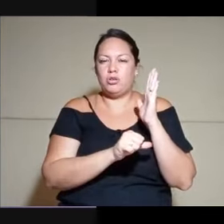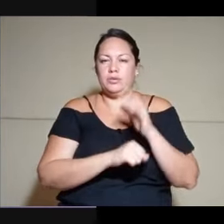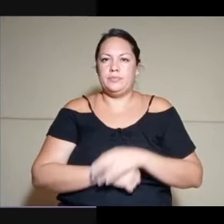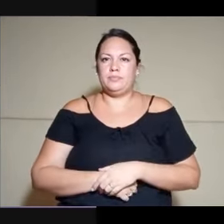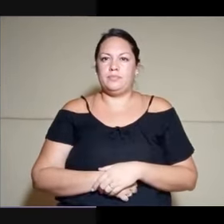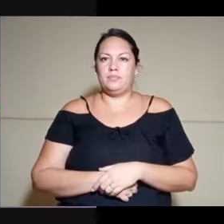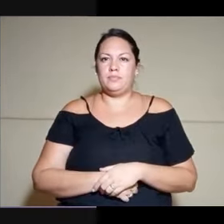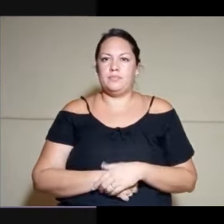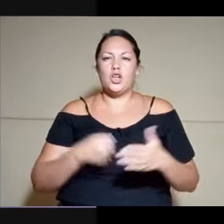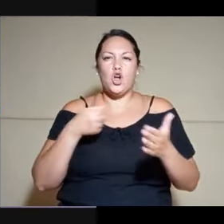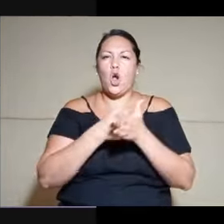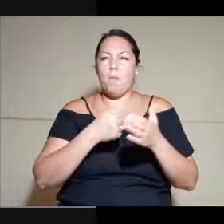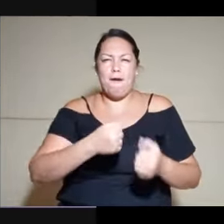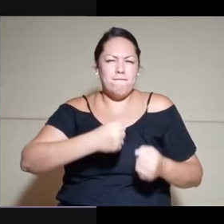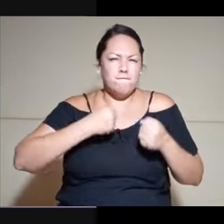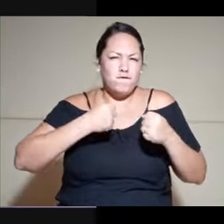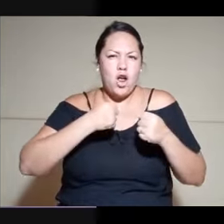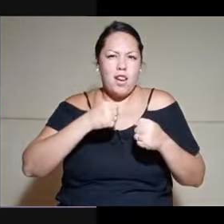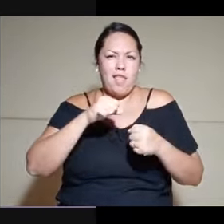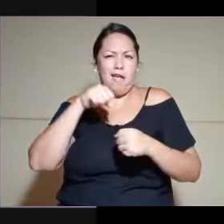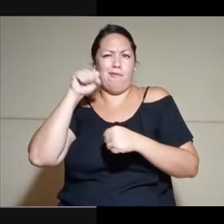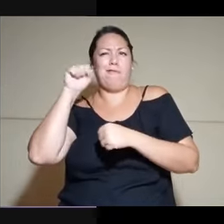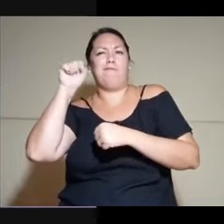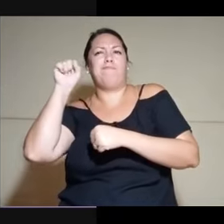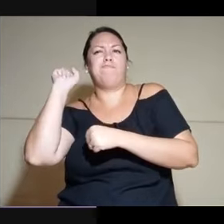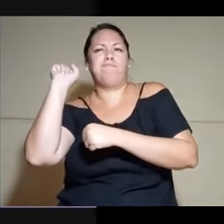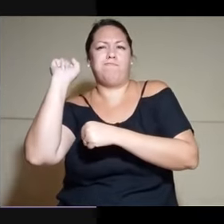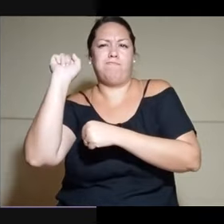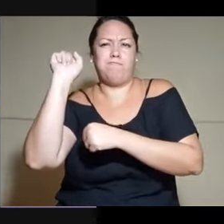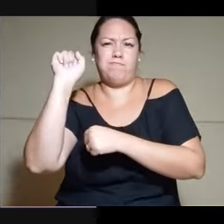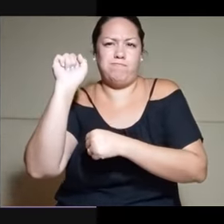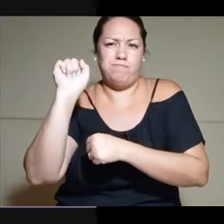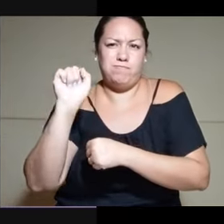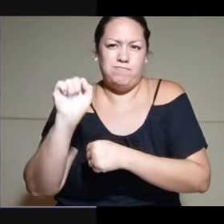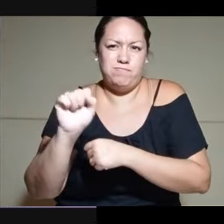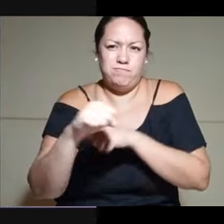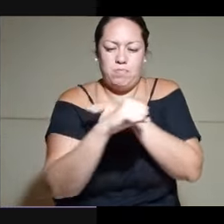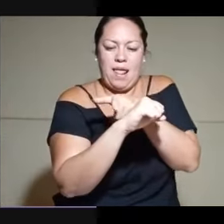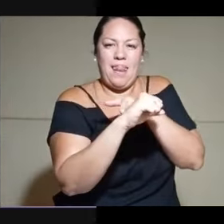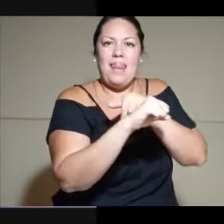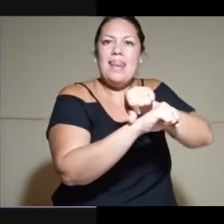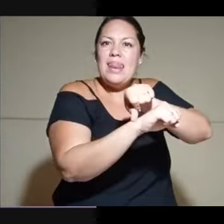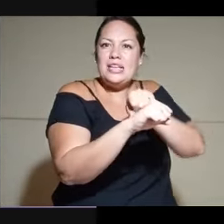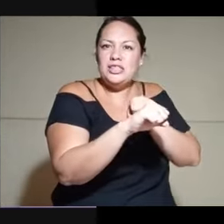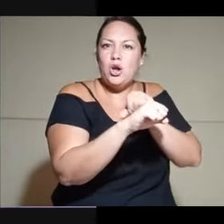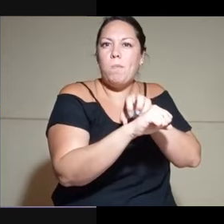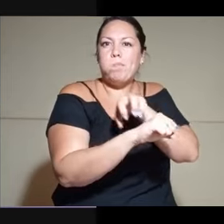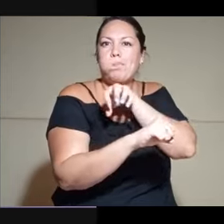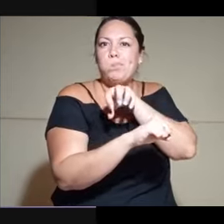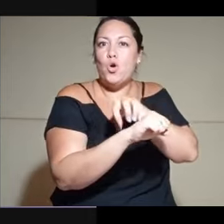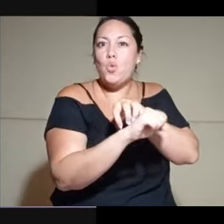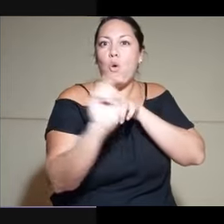el bulbo puede quedar dañado por las mismas vértebras que se entierran adentro del bulbo por el golpe, ¿no es cierto?, por la energía cinética